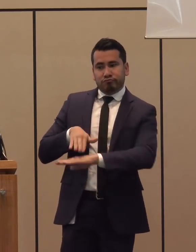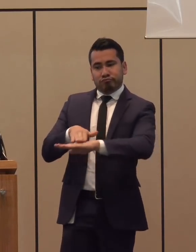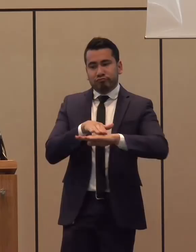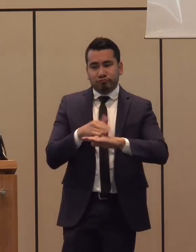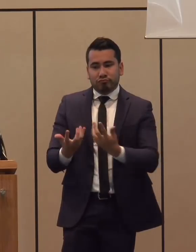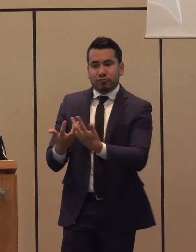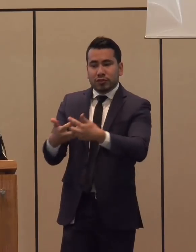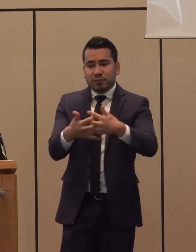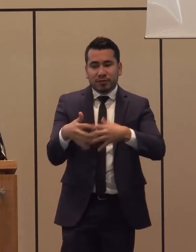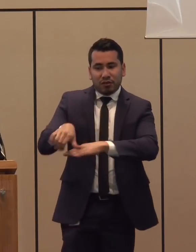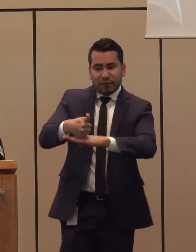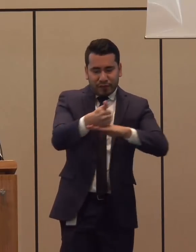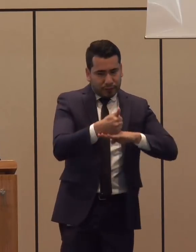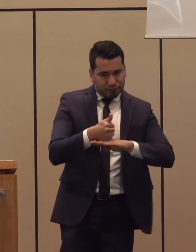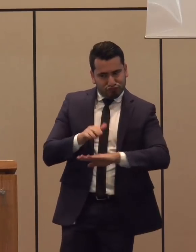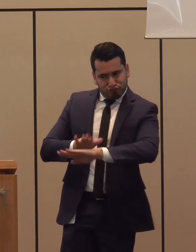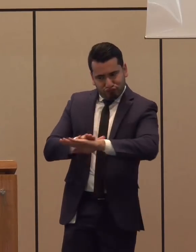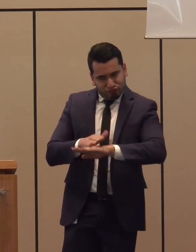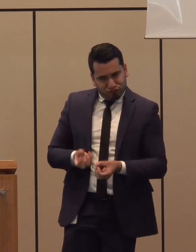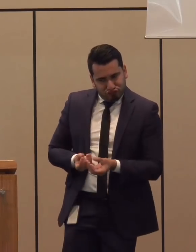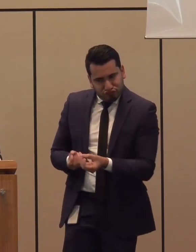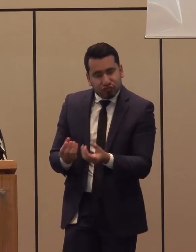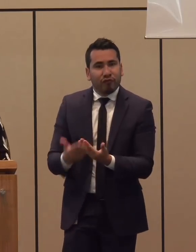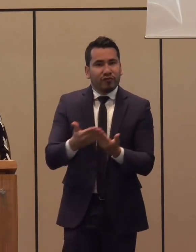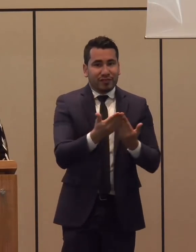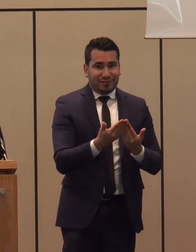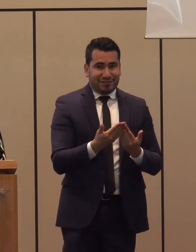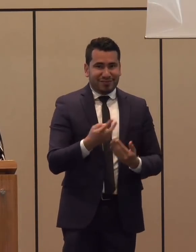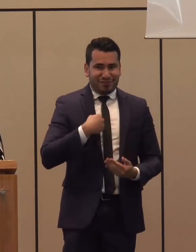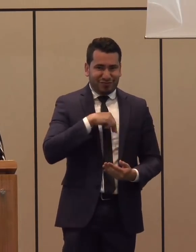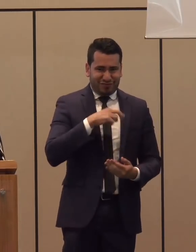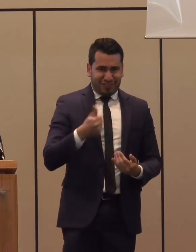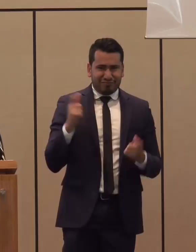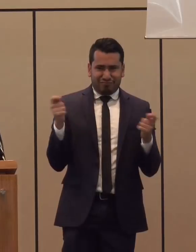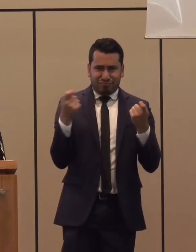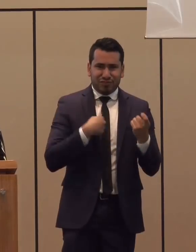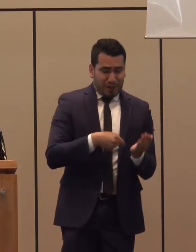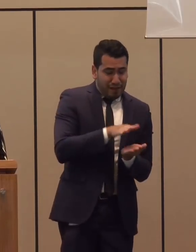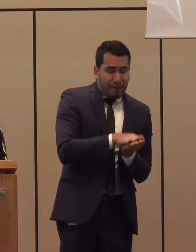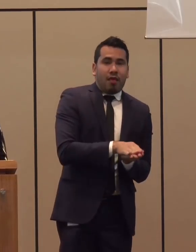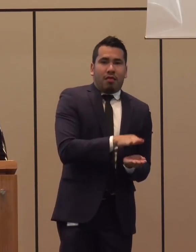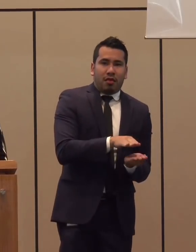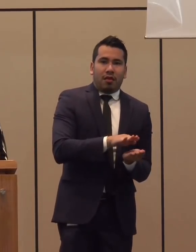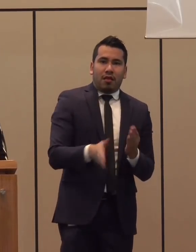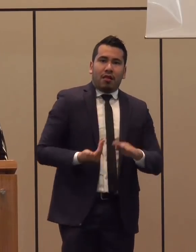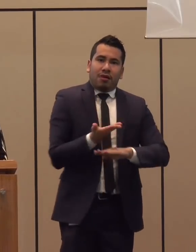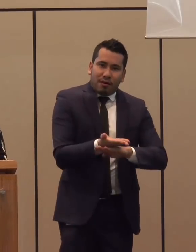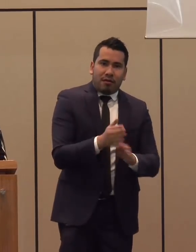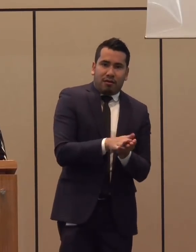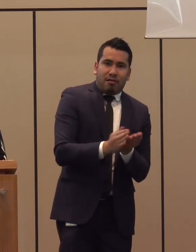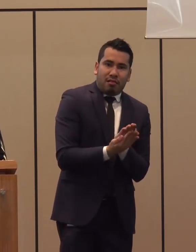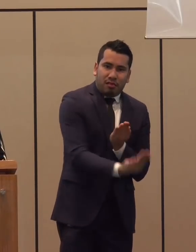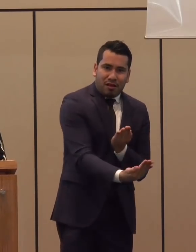hace dos meses que se llama menos trámites más simples y tuvimos una gran participación una